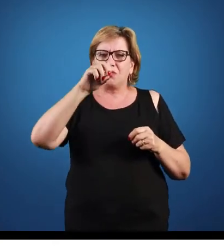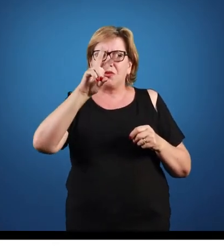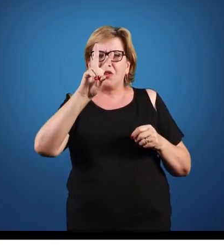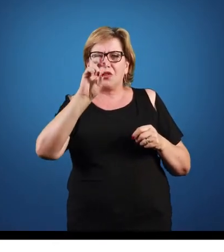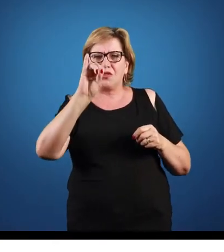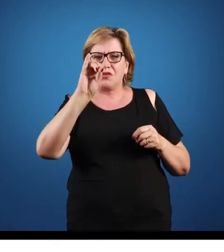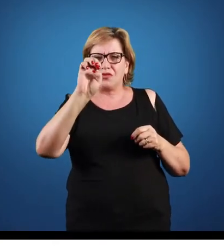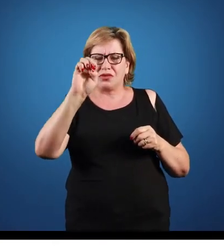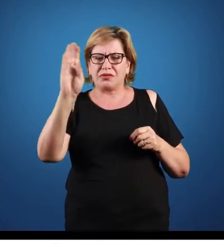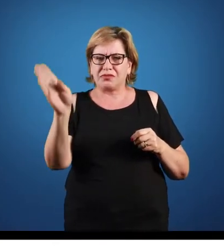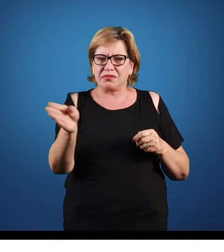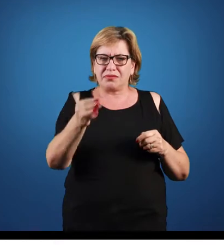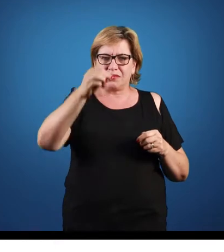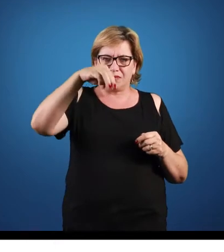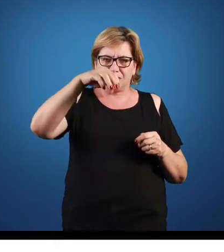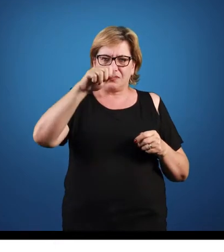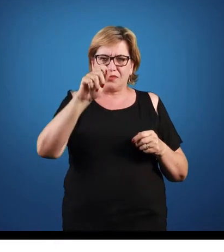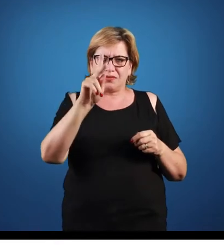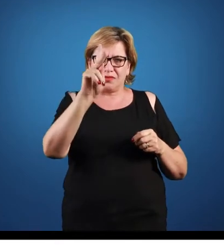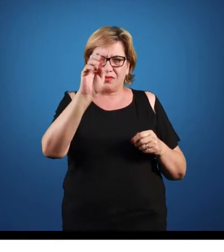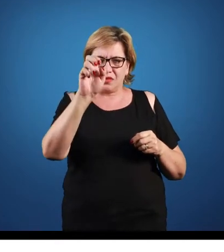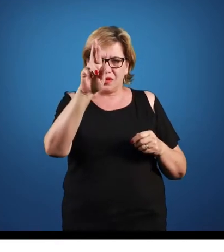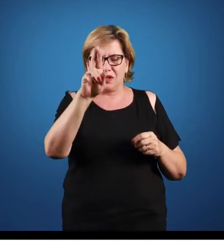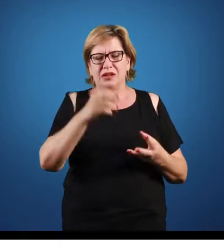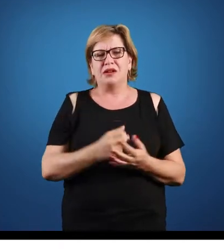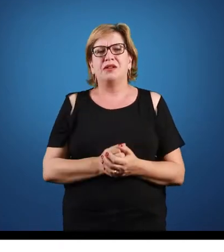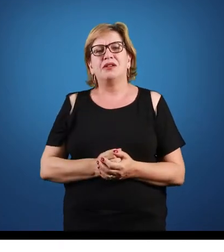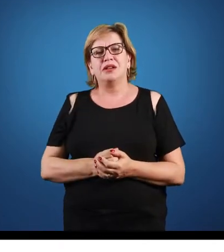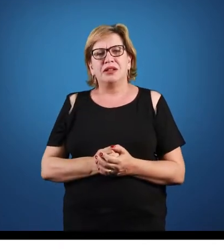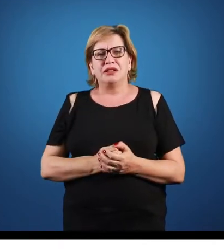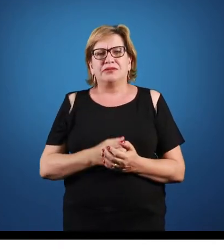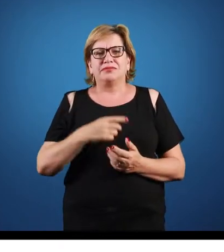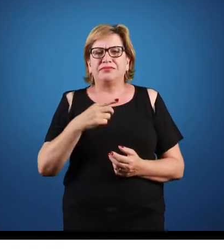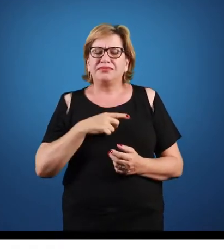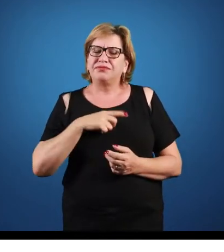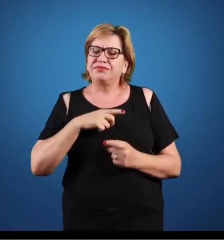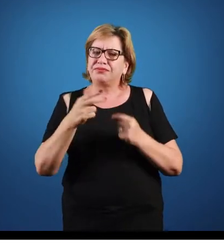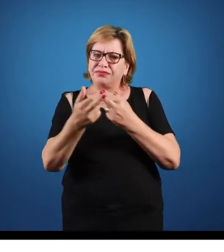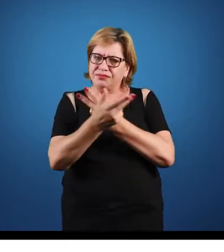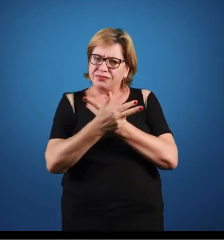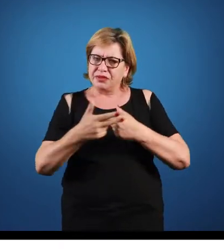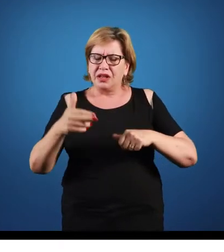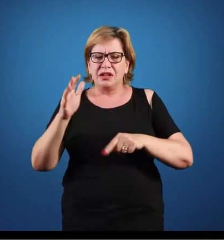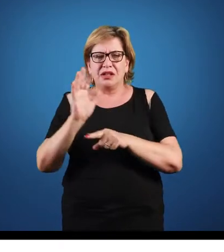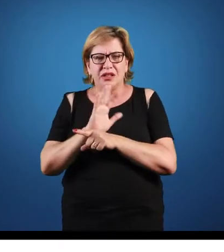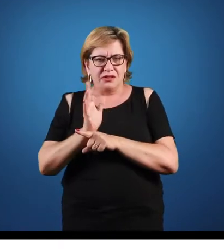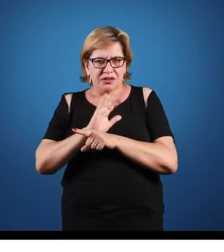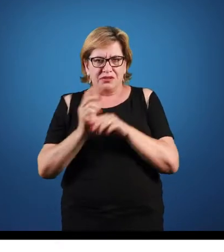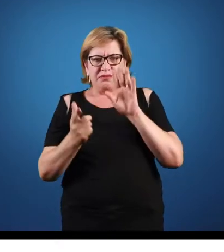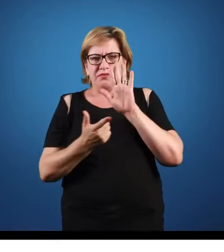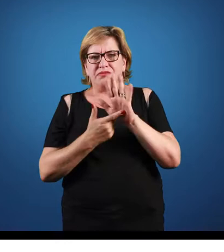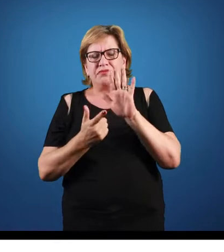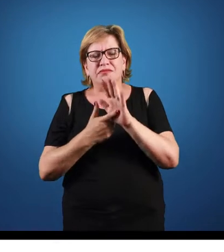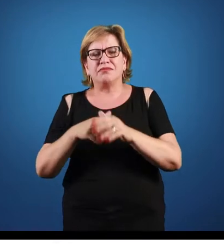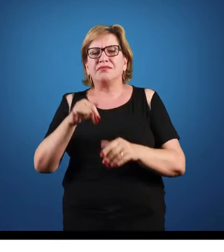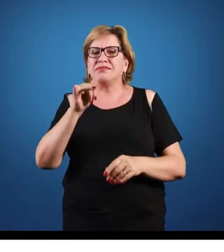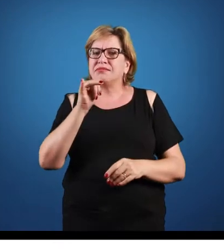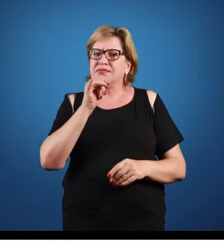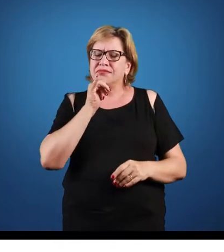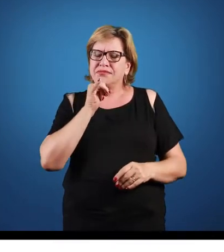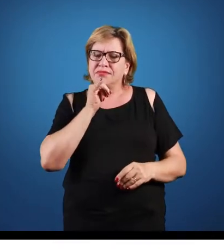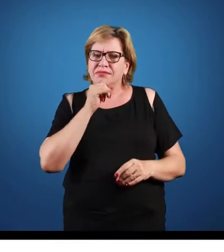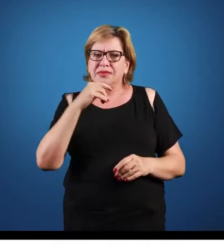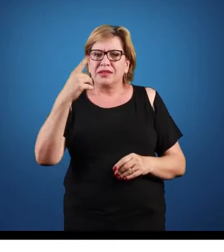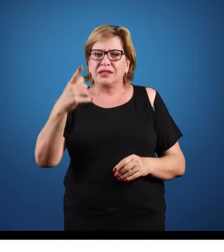pra esse tipo de técnica ok é existem vários vários filmes é como exemplos também informa que a gente já falou